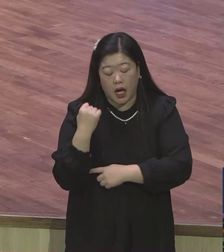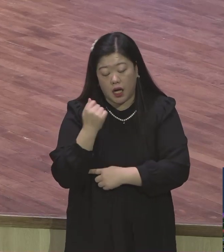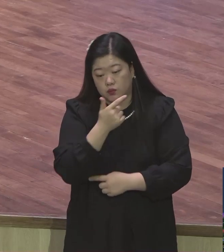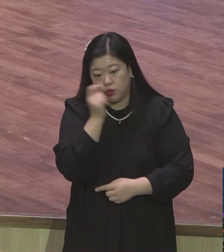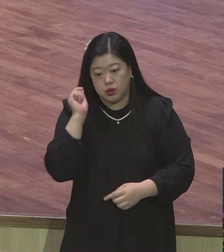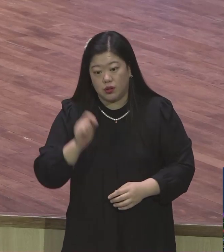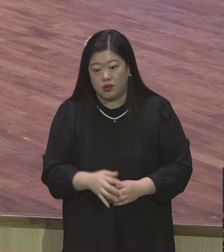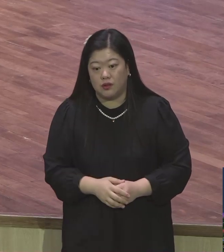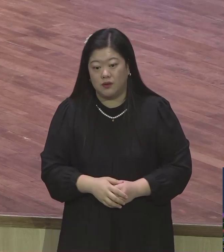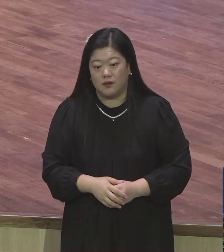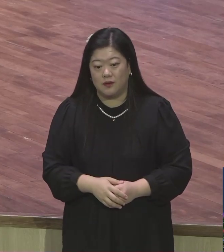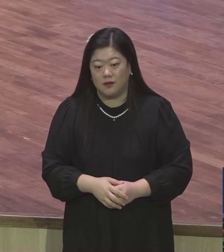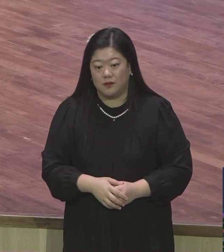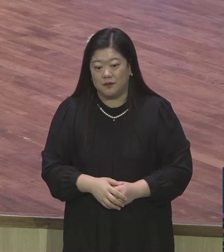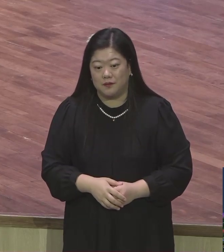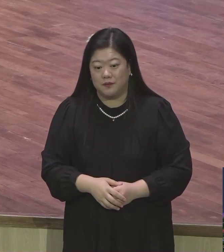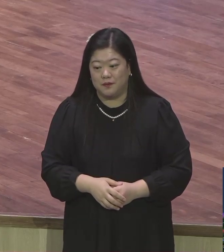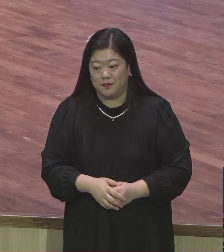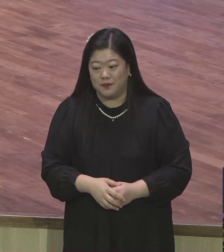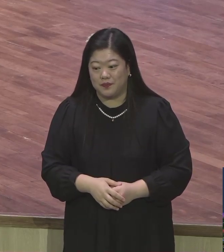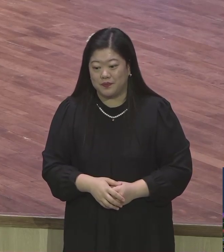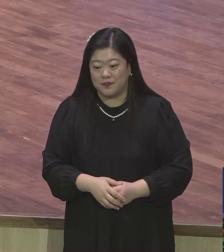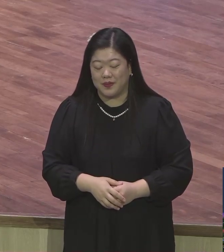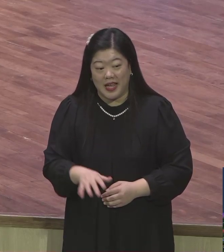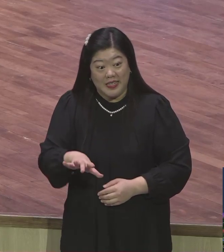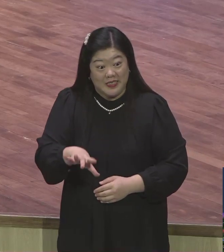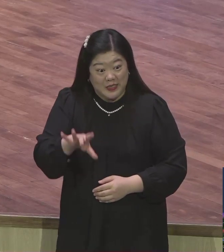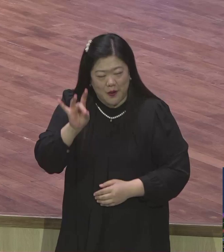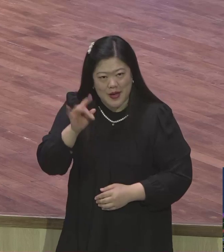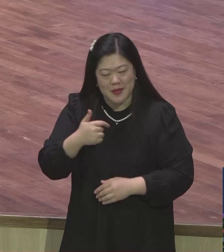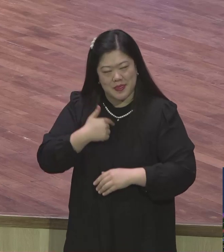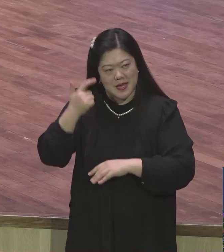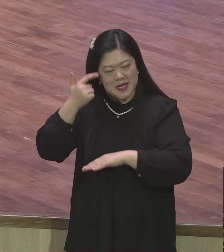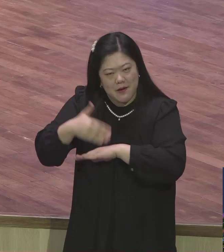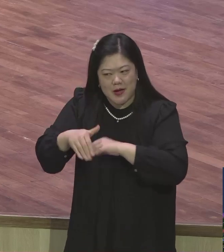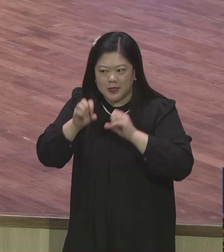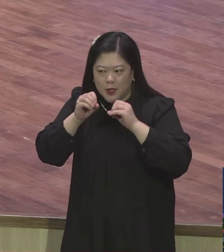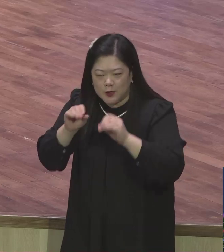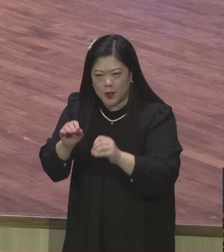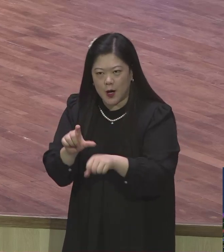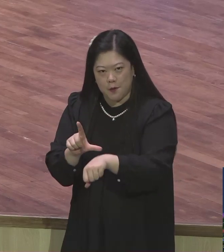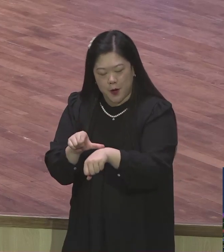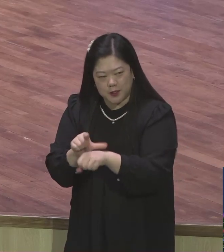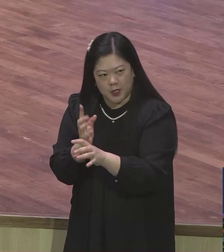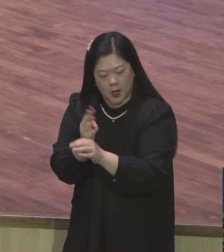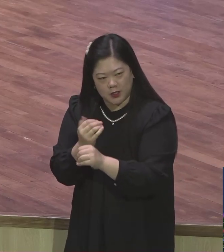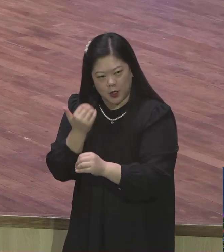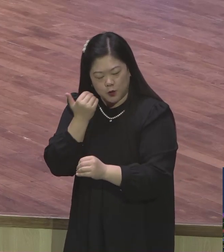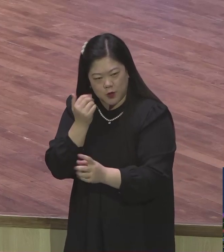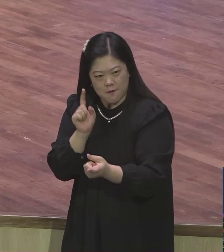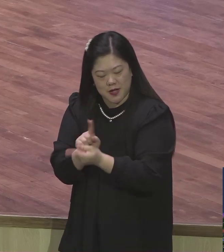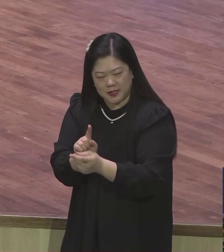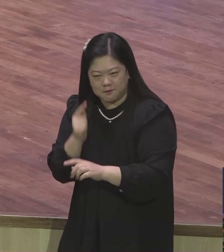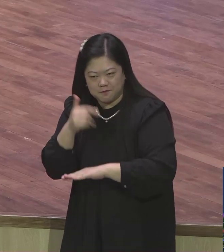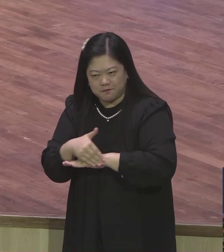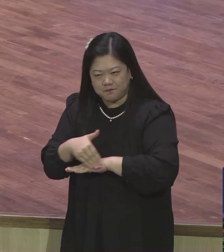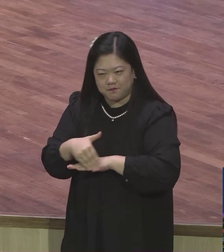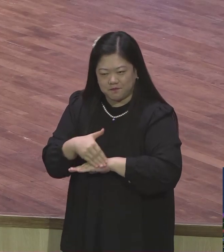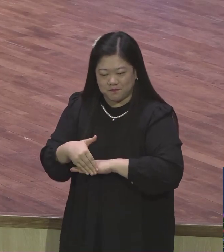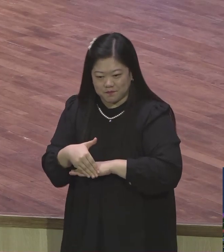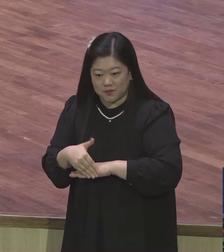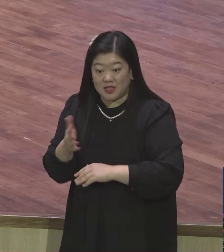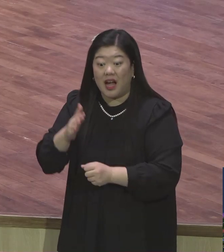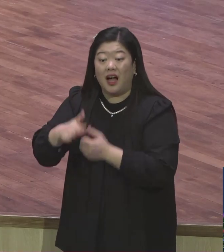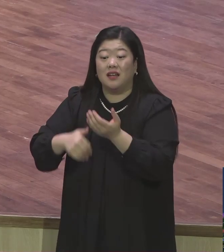다고, 자기의 이 모든 계획이 다라, 그냥. 그러면 어떻게 해요? 하나님이 함께 하지 않습니다.